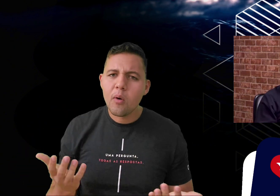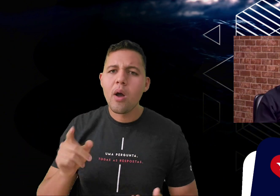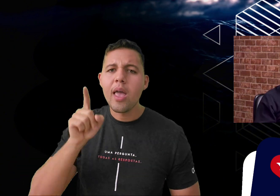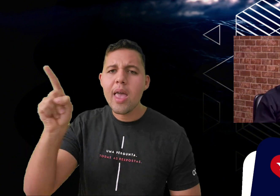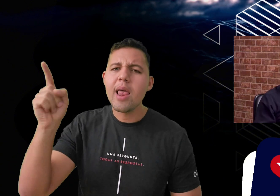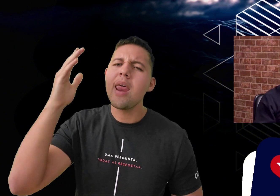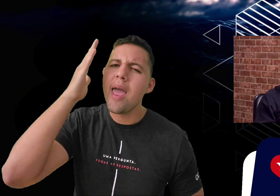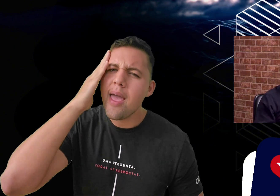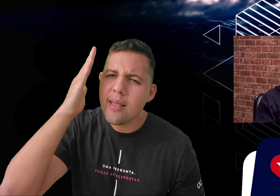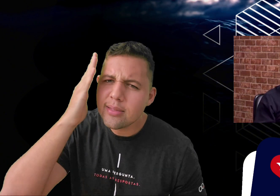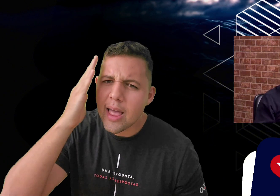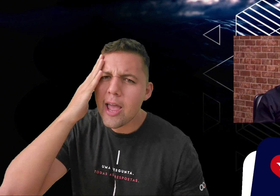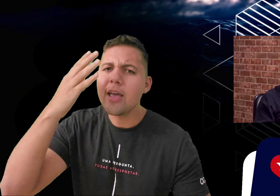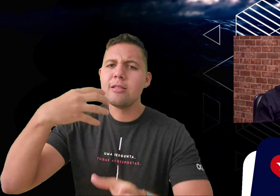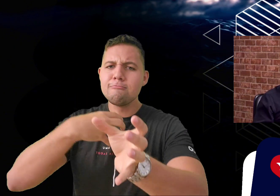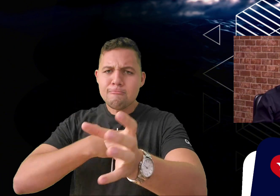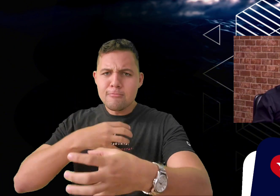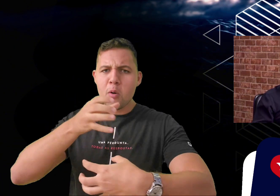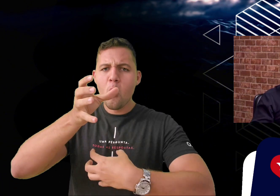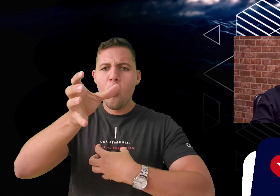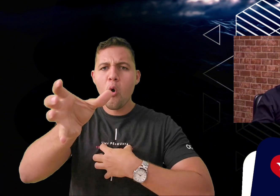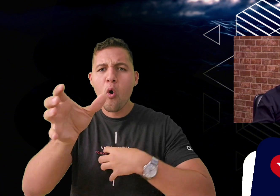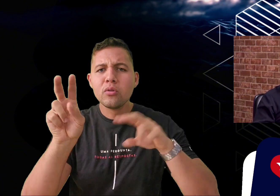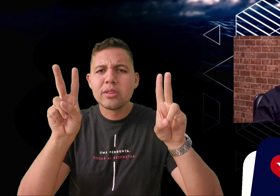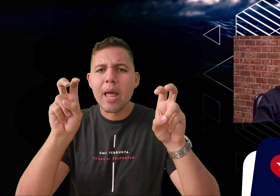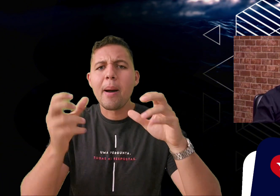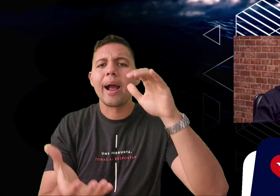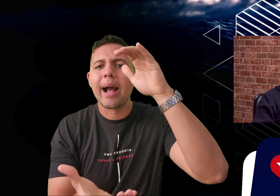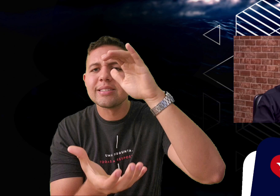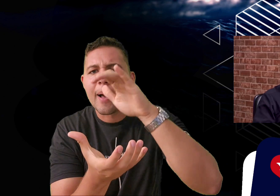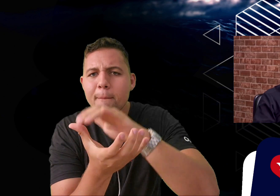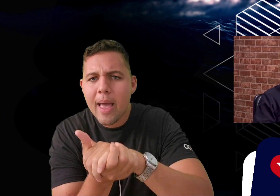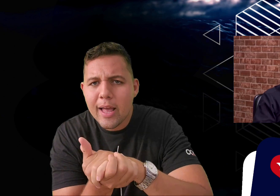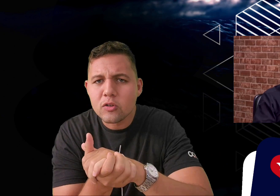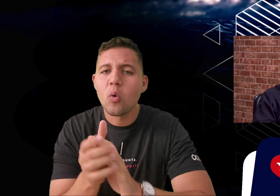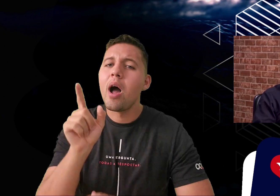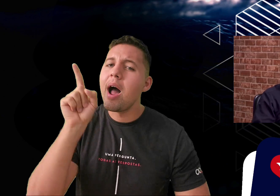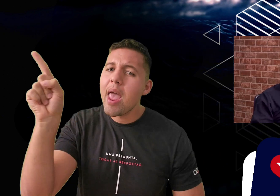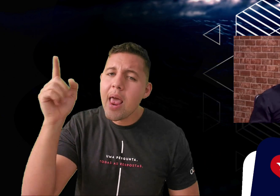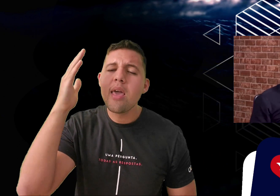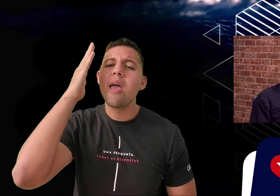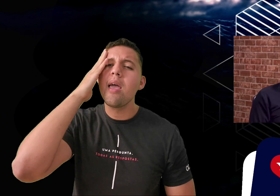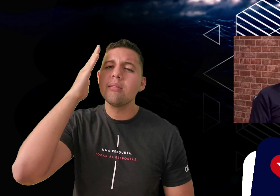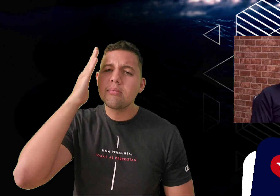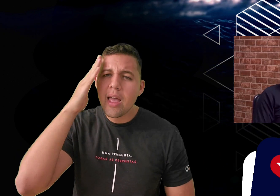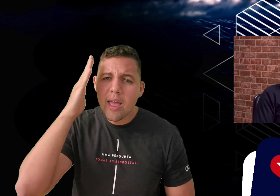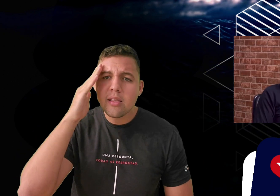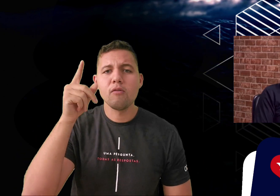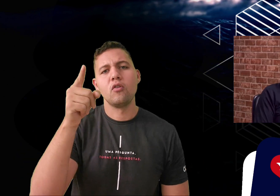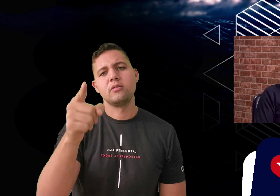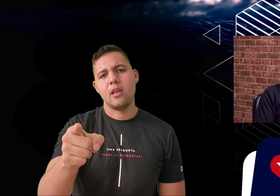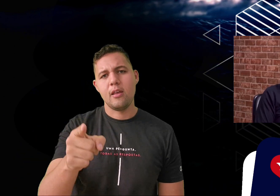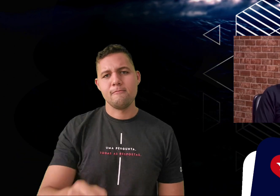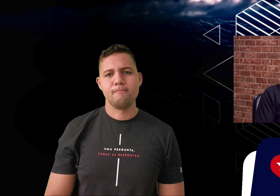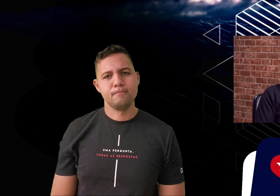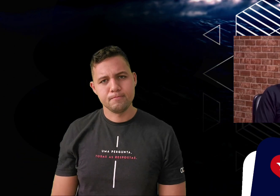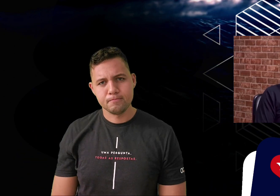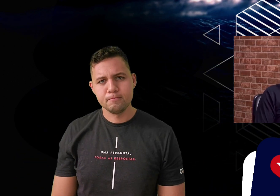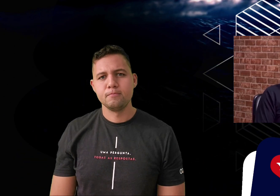sabe também, na sua essência, na sua natureza, o que é ser irmão.